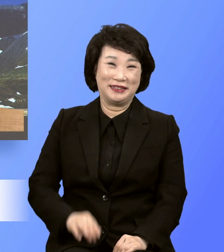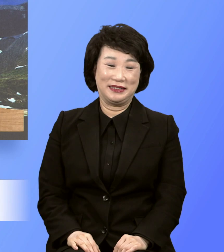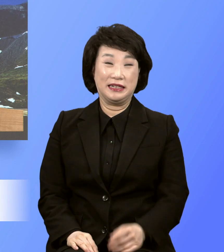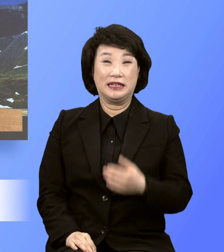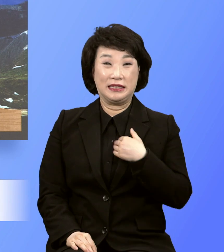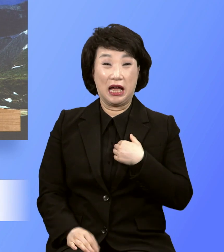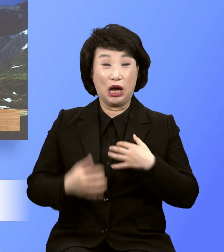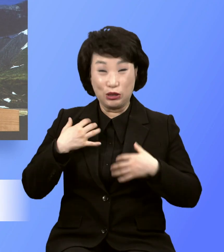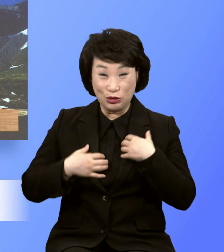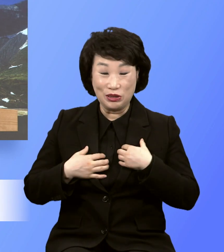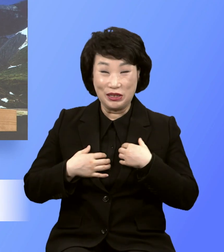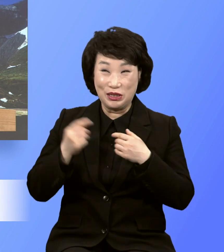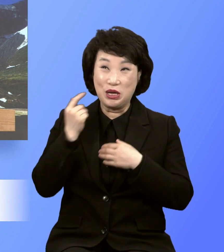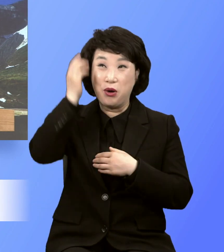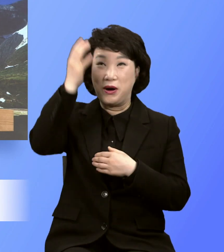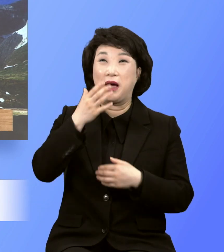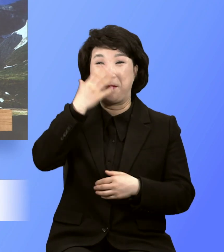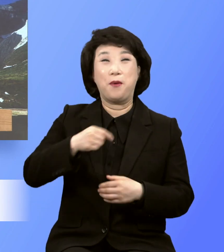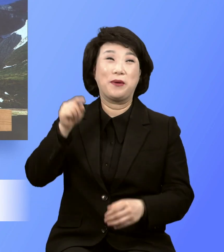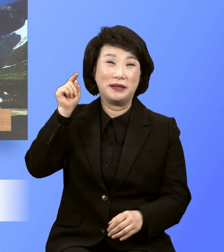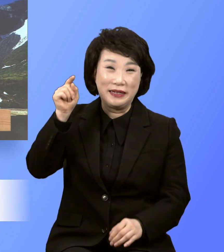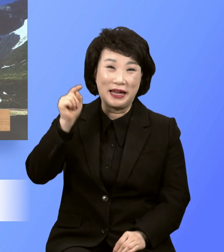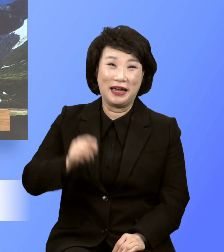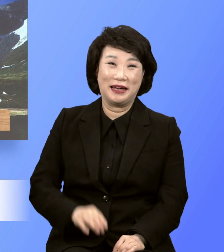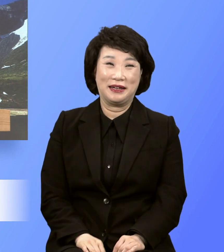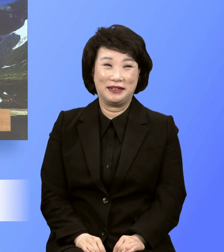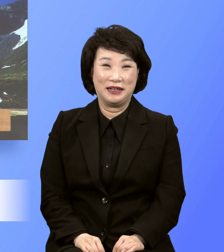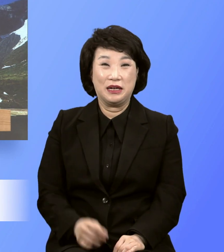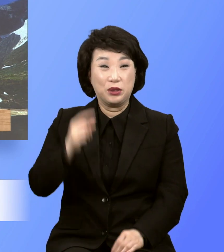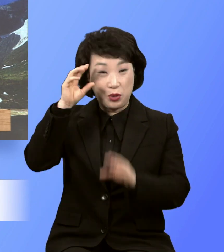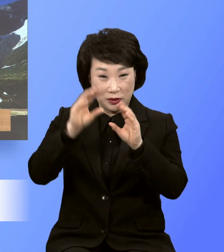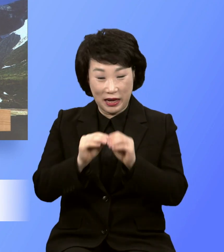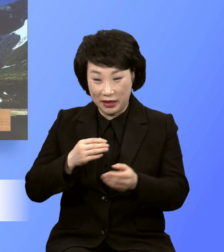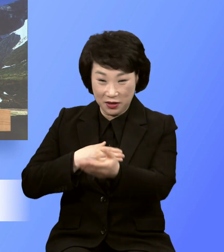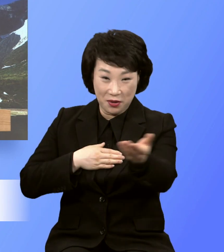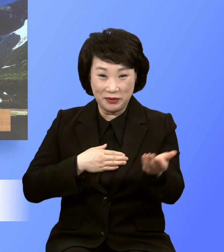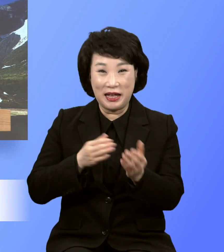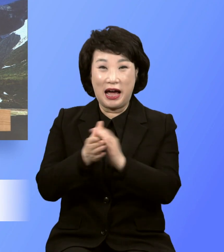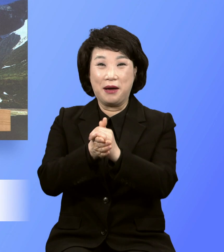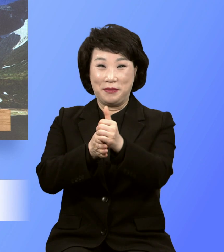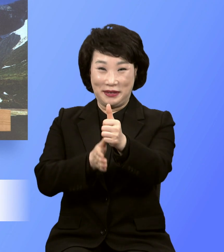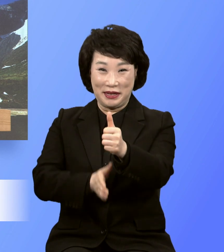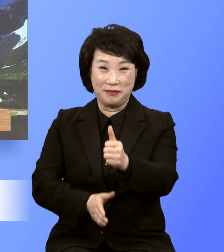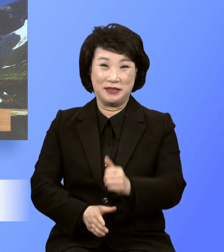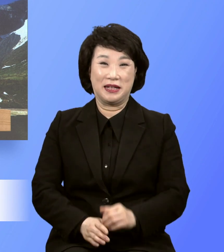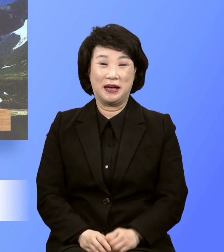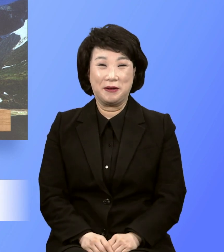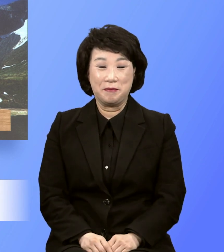축복입니다. 내가 누릴 영광의 복입니다. 동의하시면 아멘 합시다.